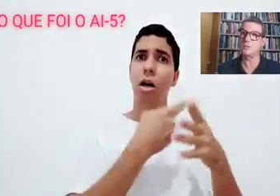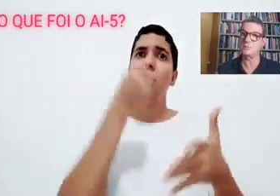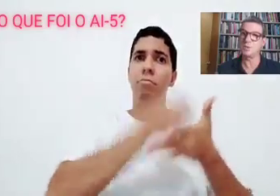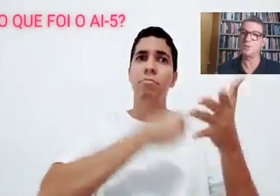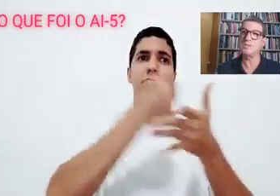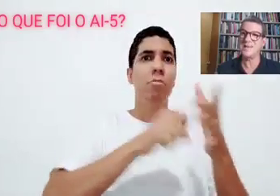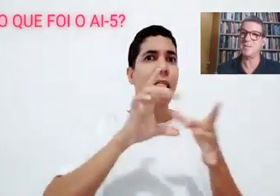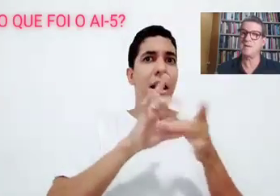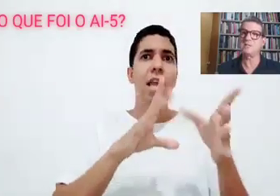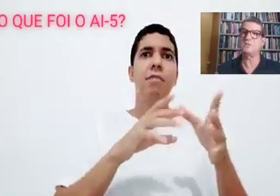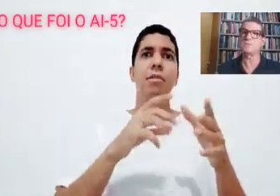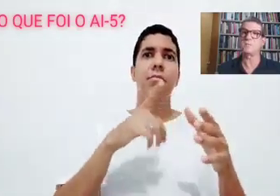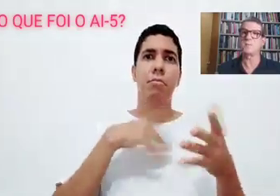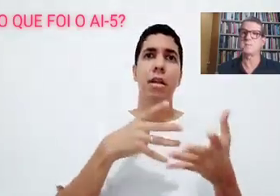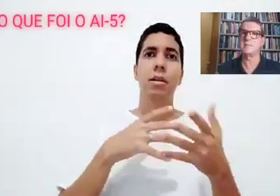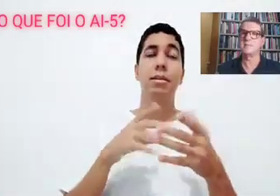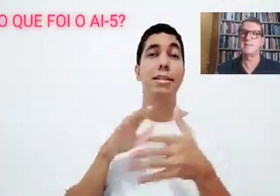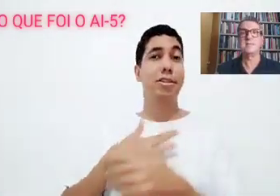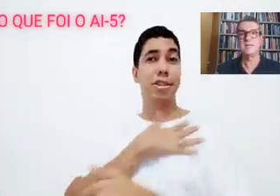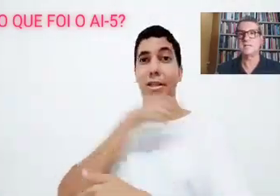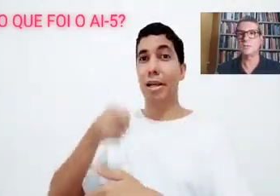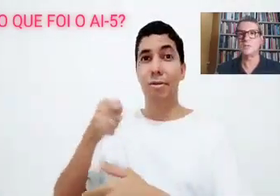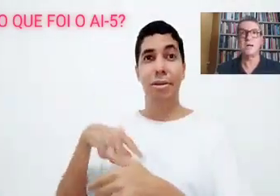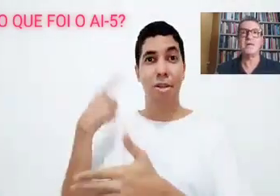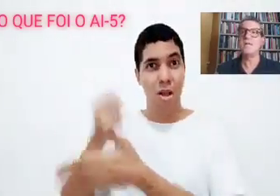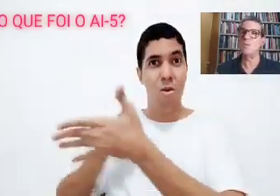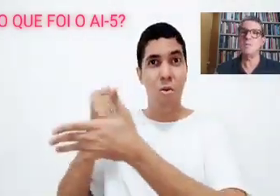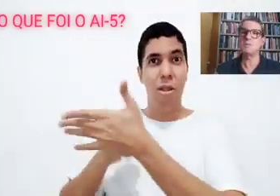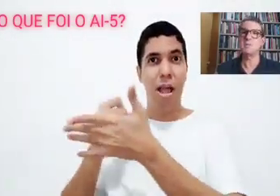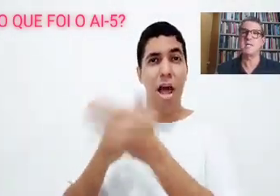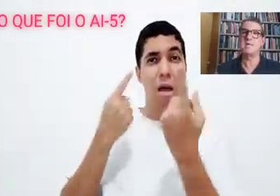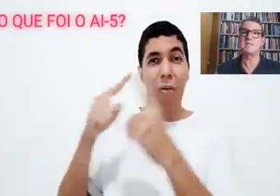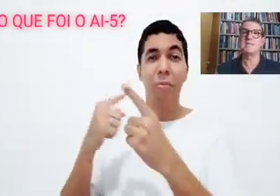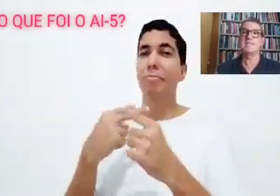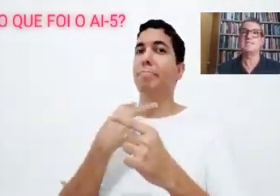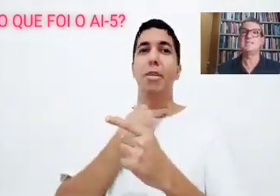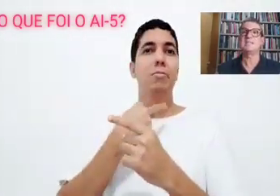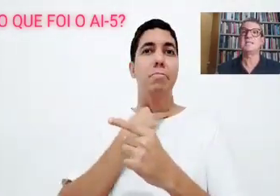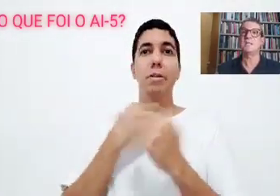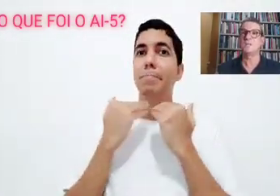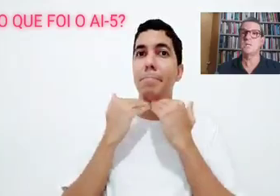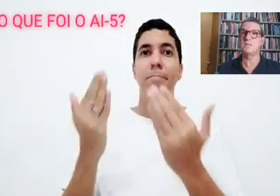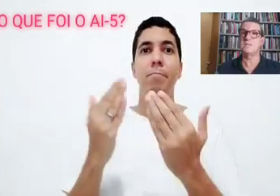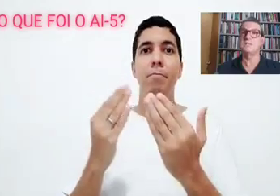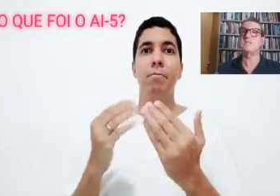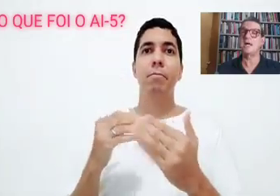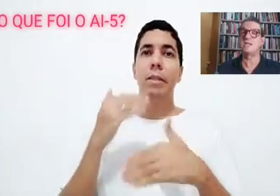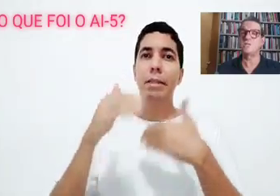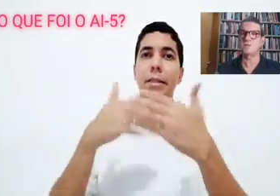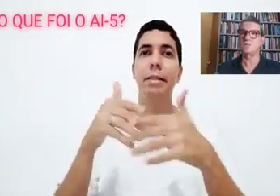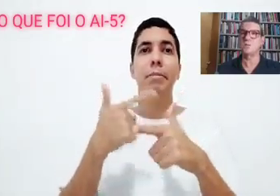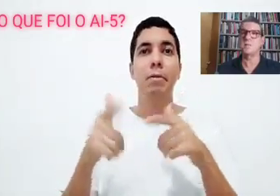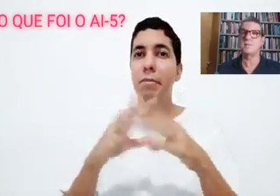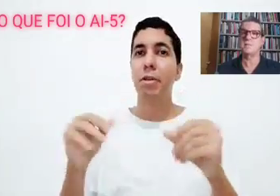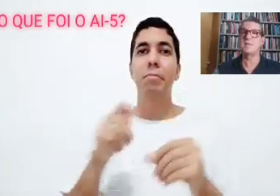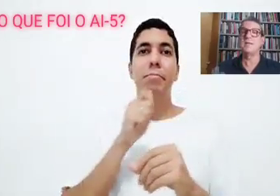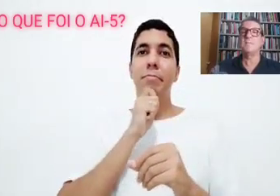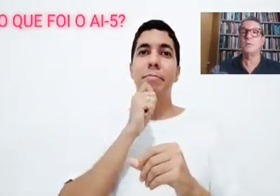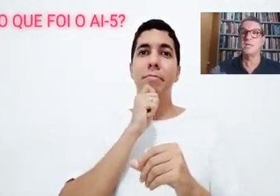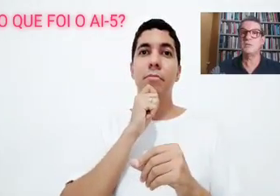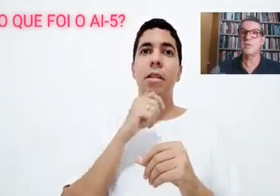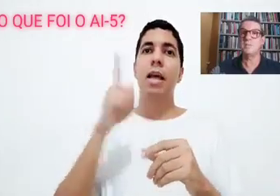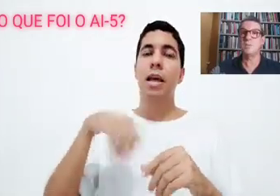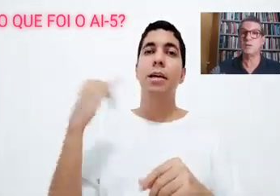democracia a gente pode lutar para resolver os problemas, e na ditadura não há nenhuma possibilidade da gente seguir lutando, da gente tentar resolver os nossos